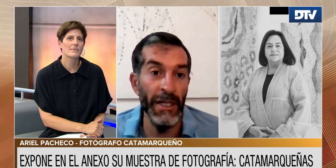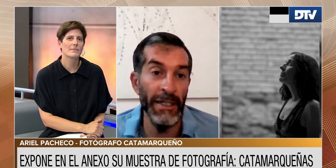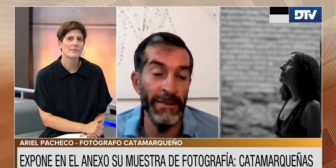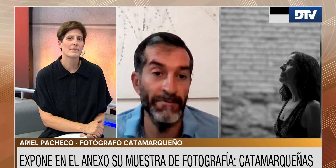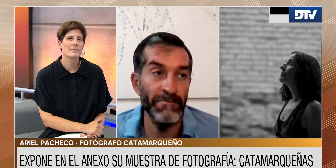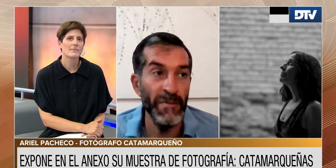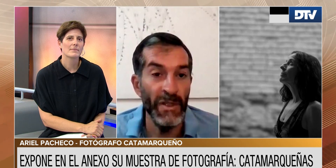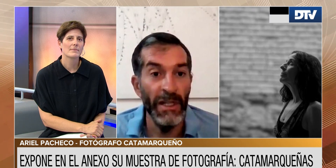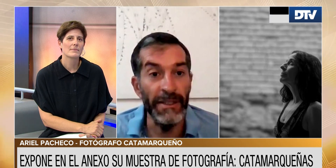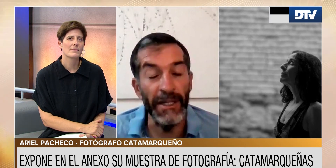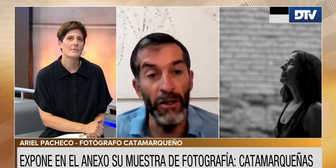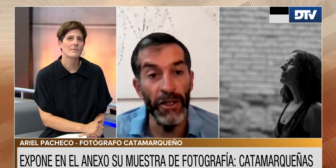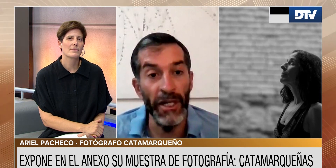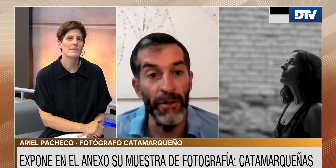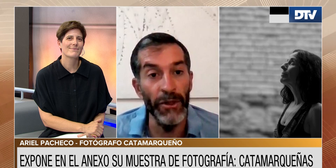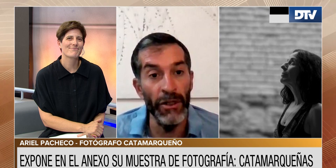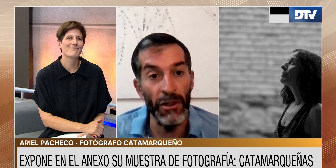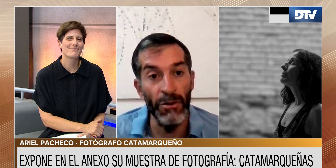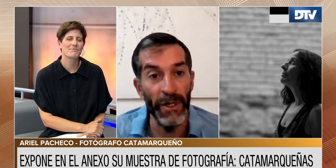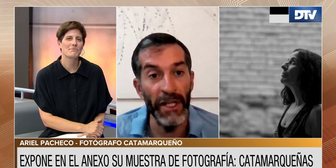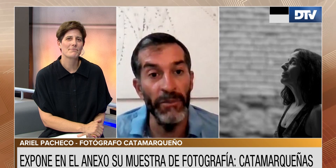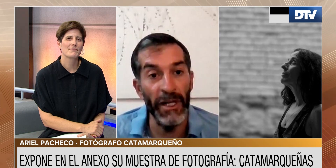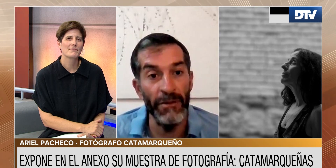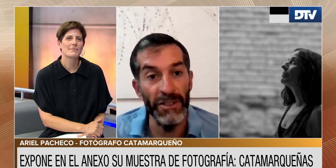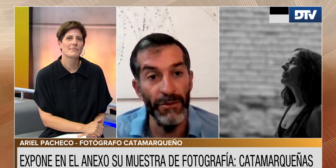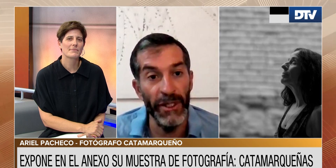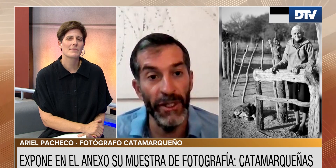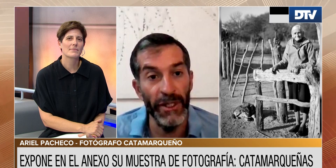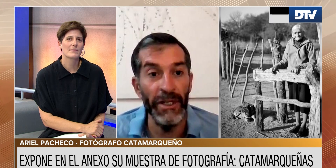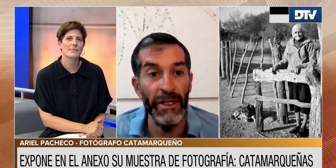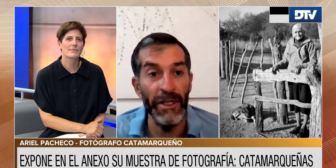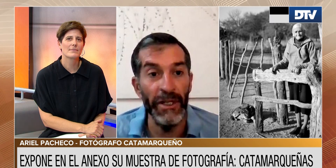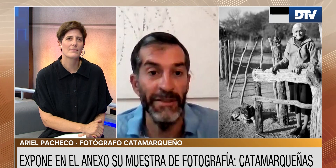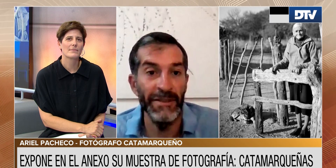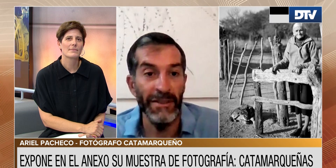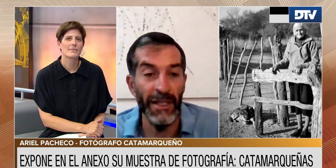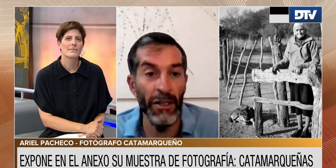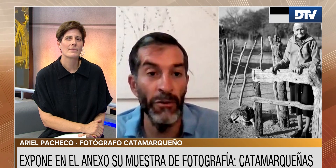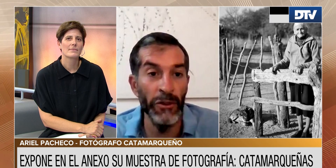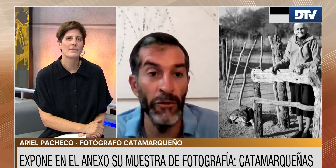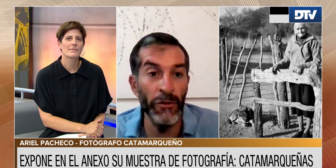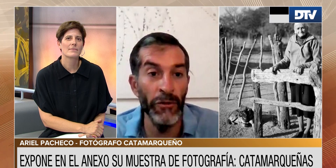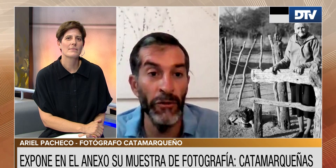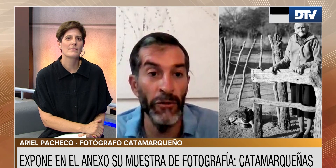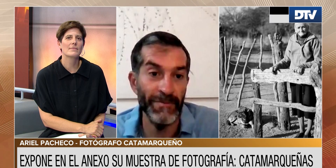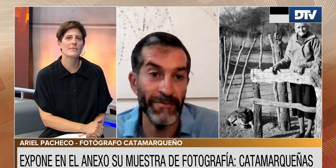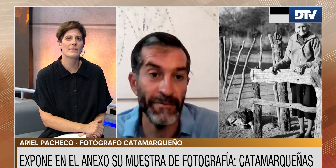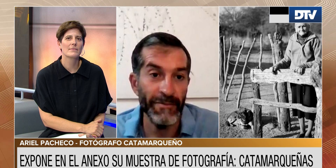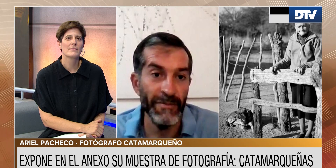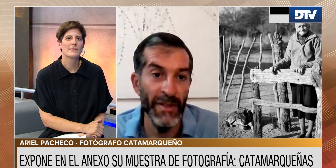imágenes y la tecnología cambió y como para equiparar más o menos y darle como una